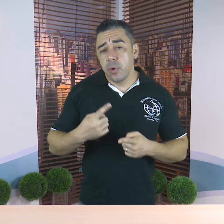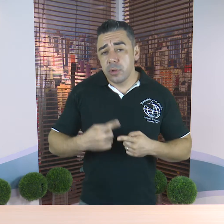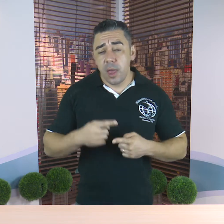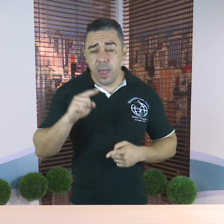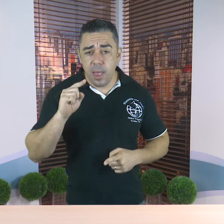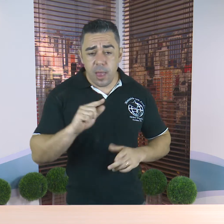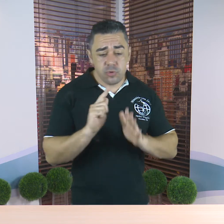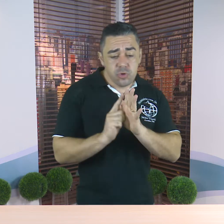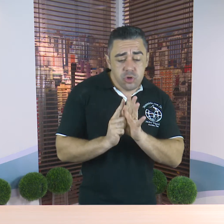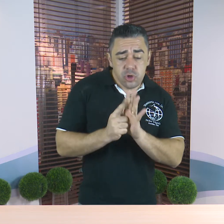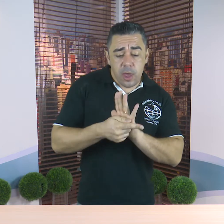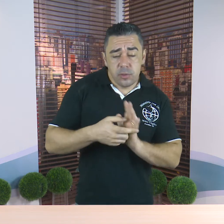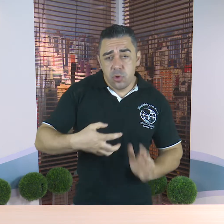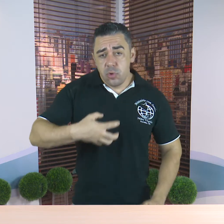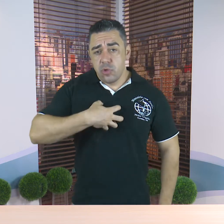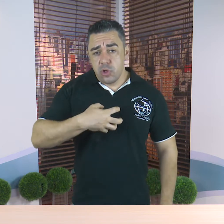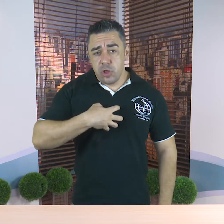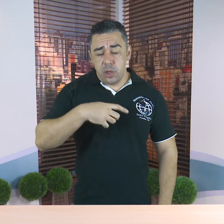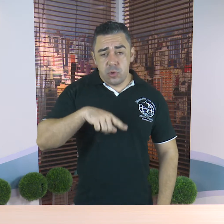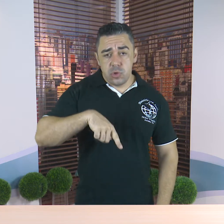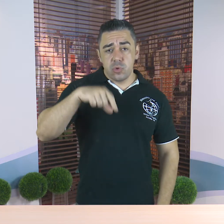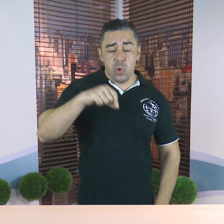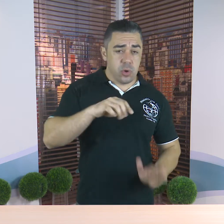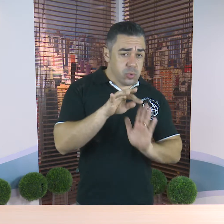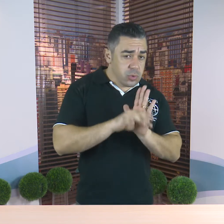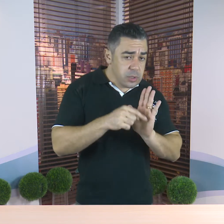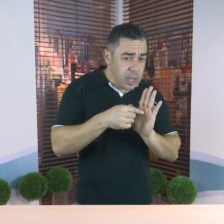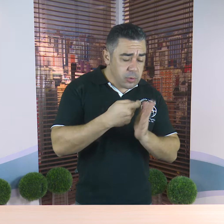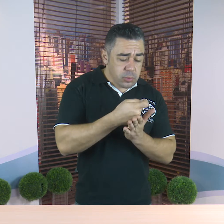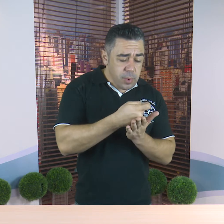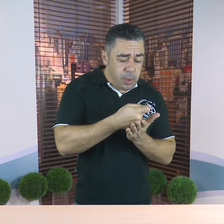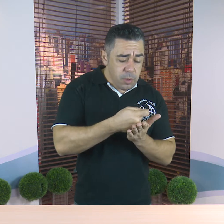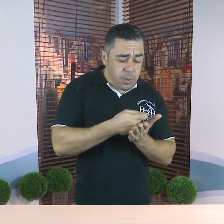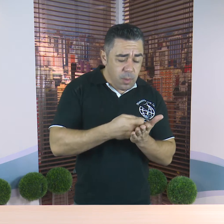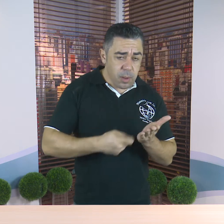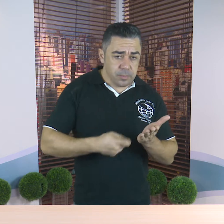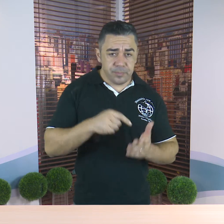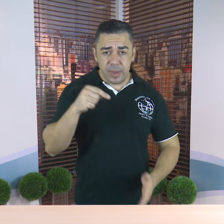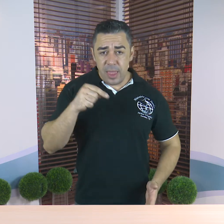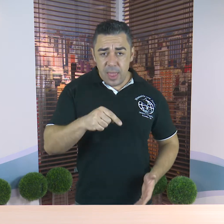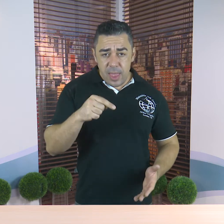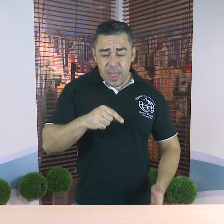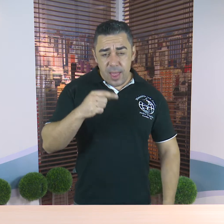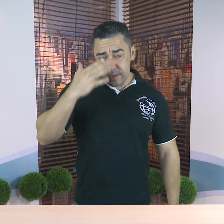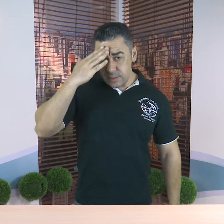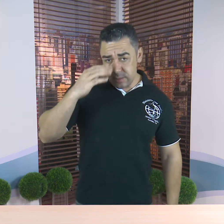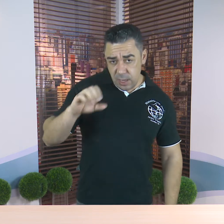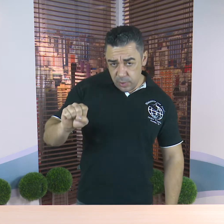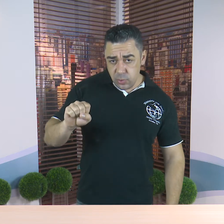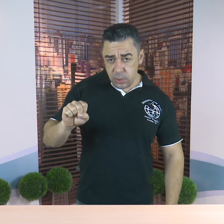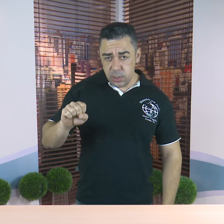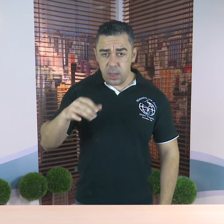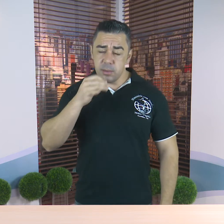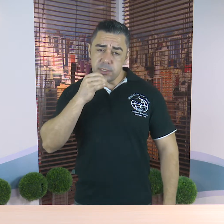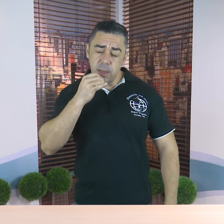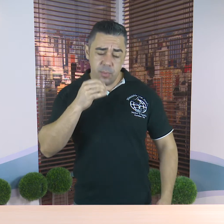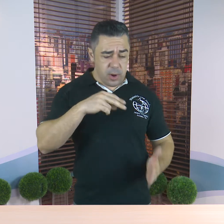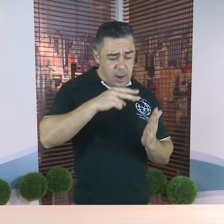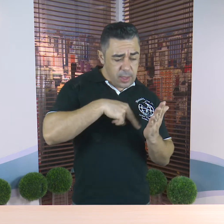gênero literário feito pelo escritor do livro. Na literatura de sabedoria ou sapiencial